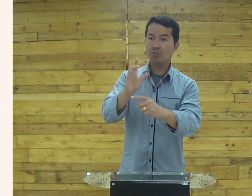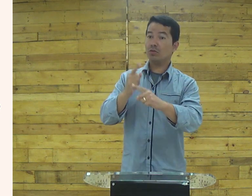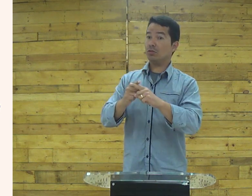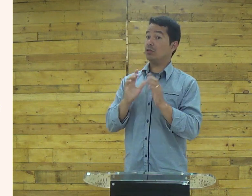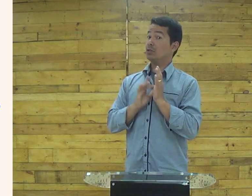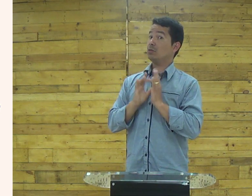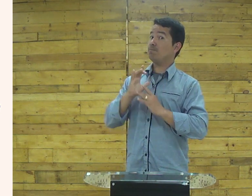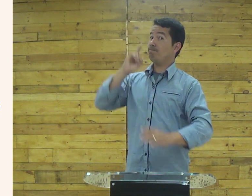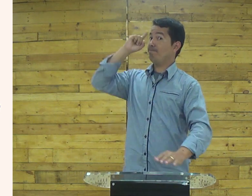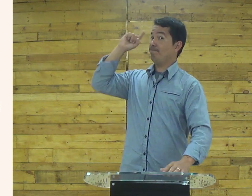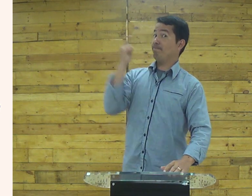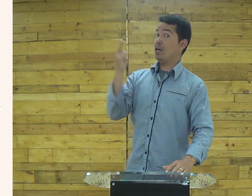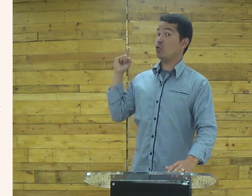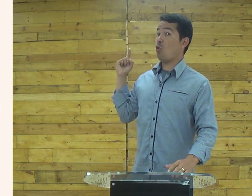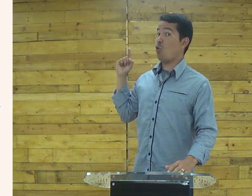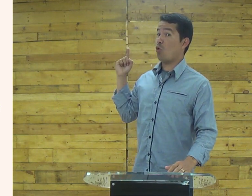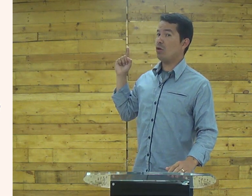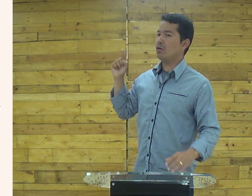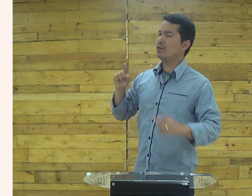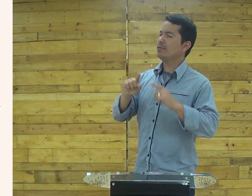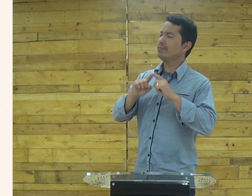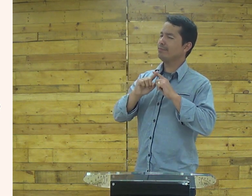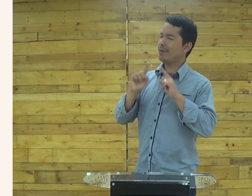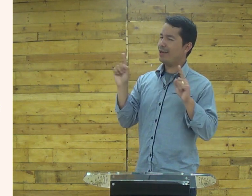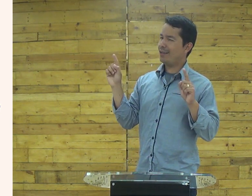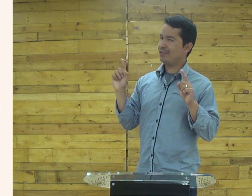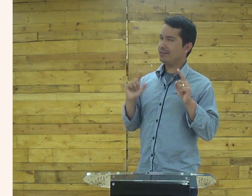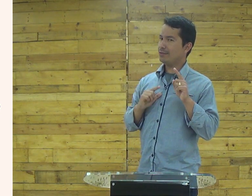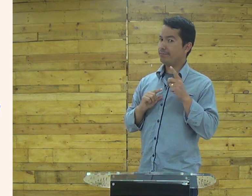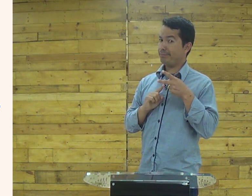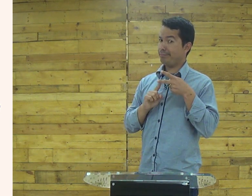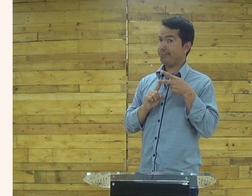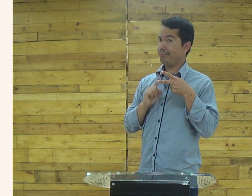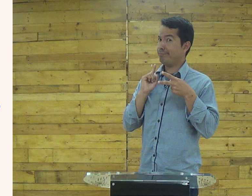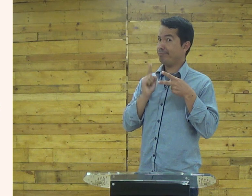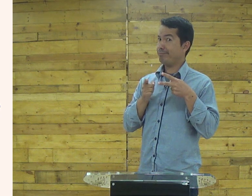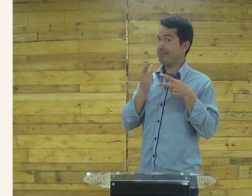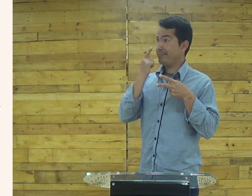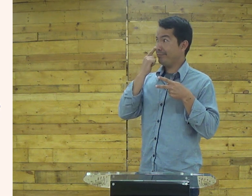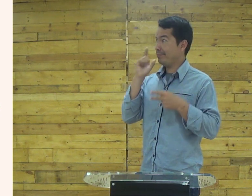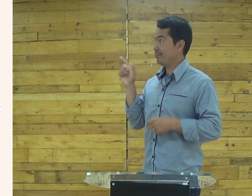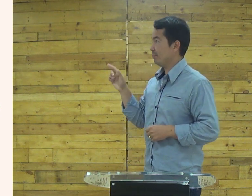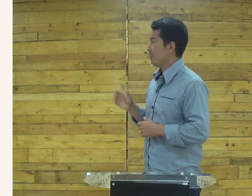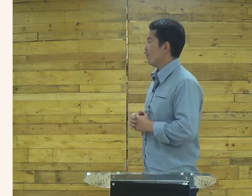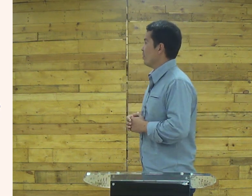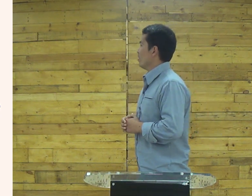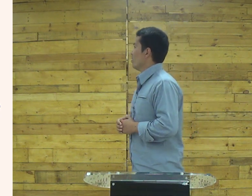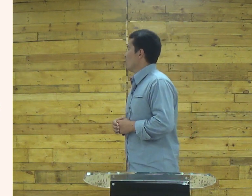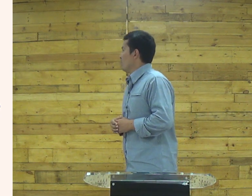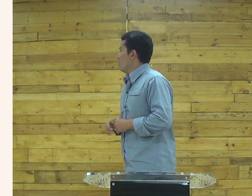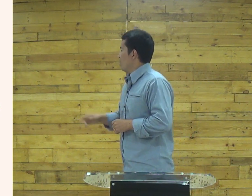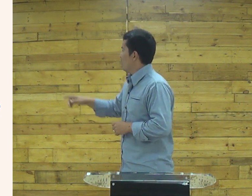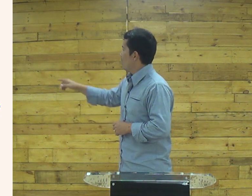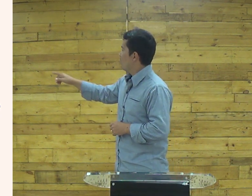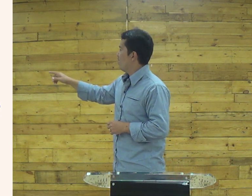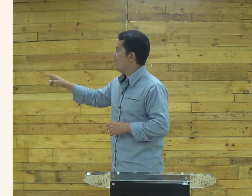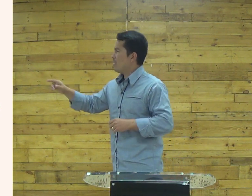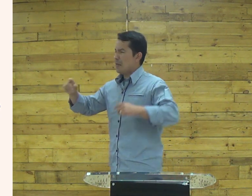parados. Precisamos nos encorajar. Porque essa é uma ordem de Jesus. É um mandamento. Veja lá a segunda coisa.